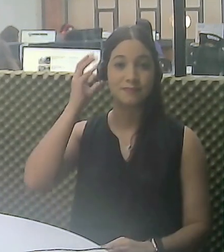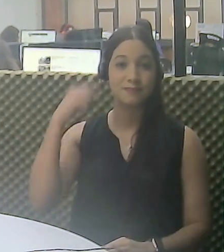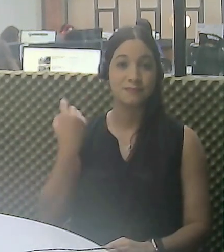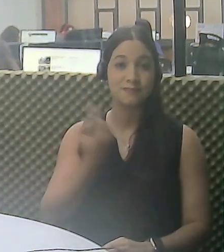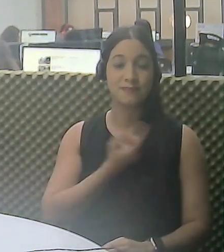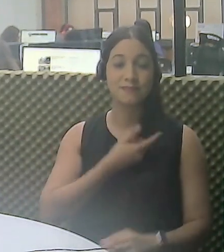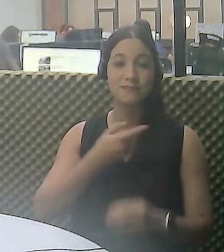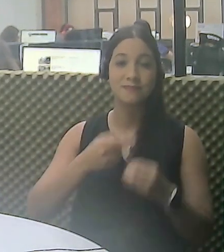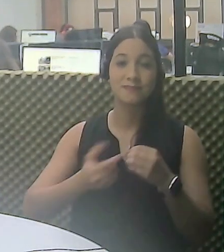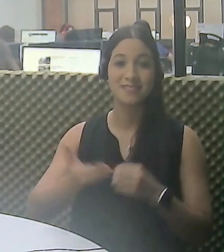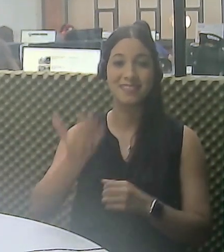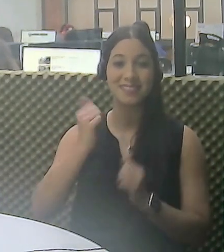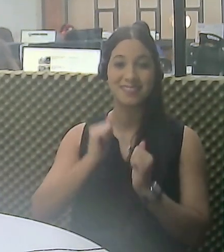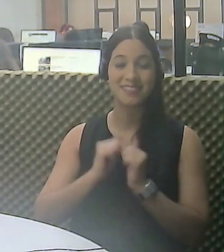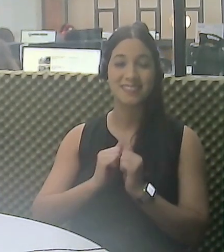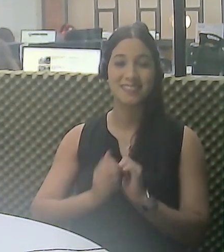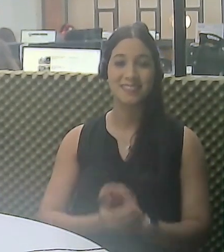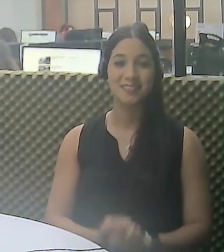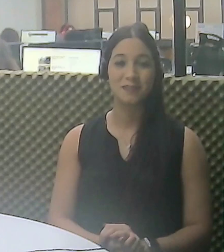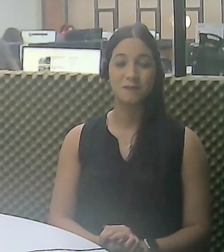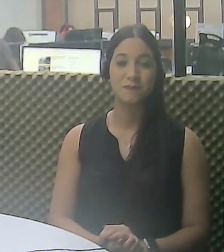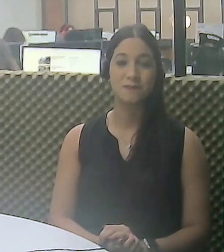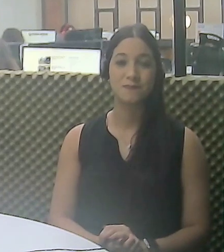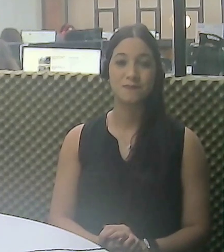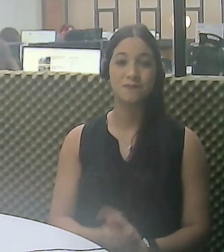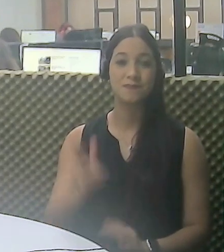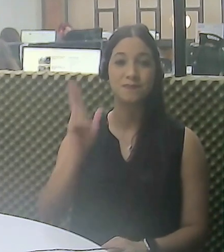Nossa Cidade. Vem com a gente!